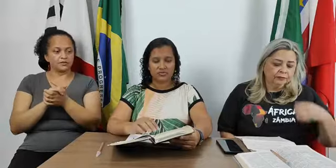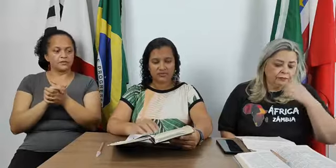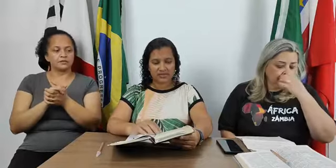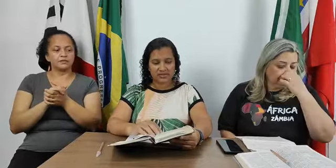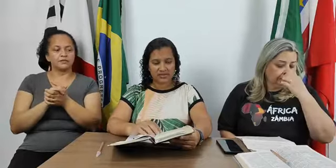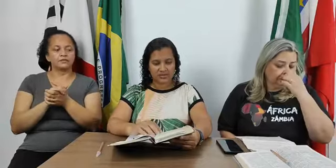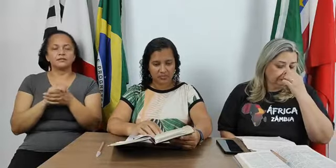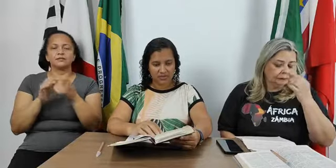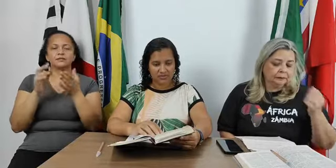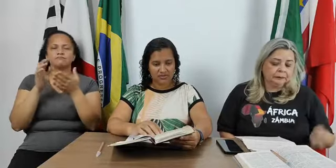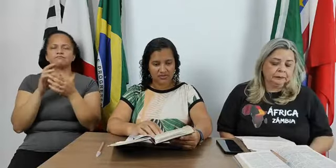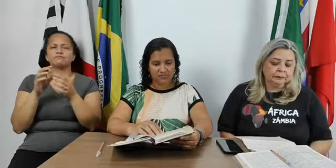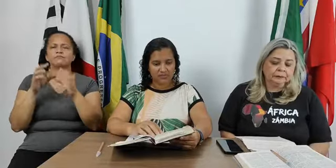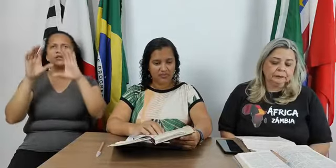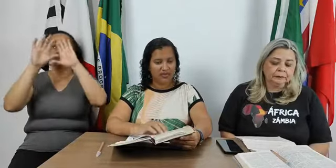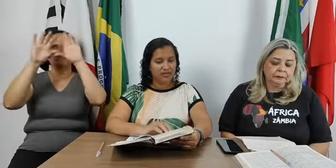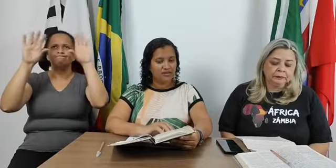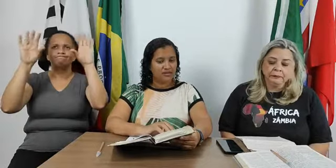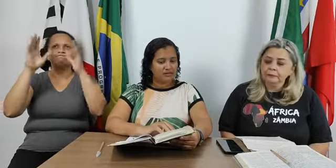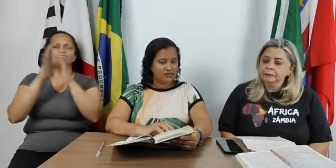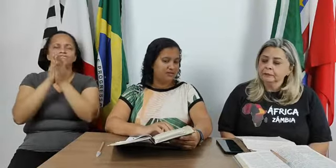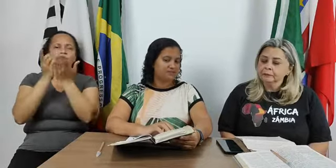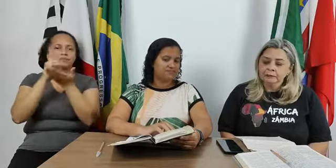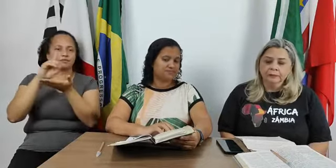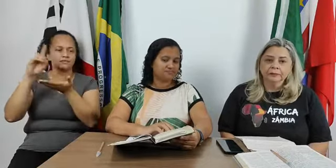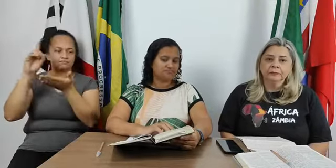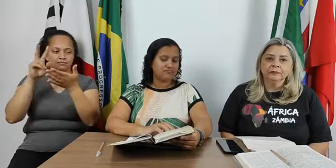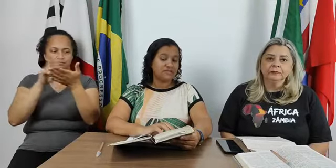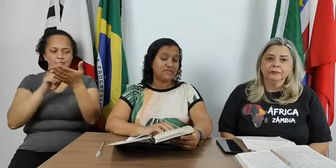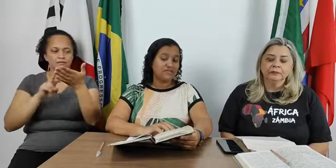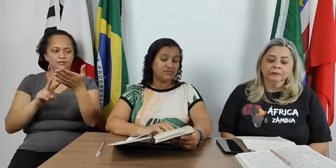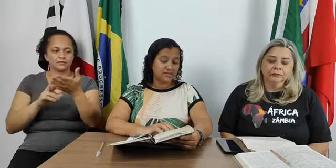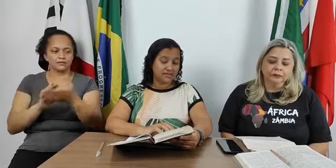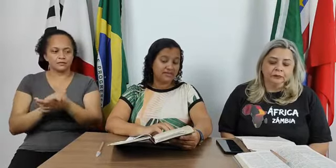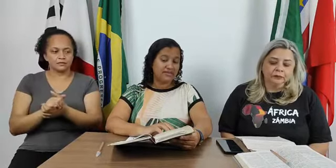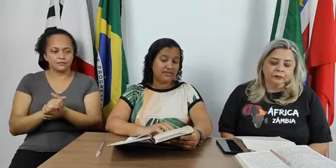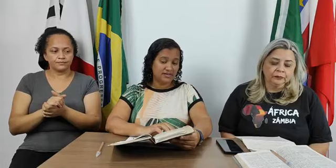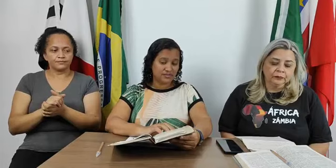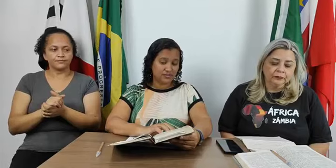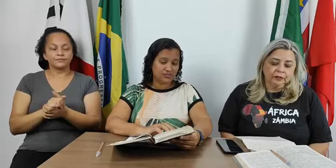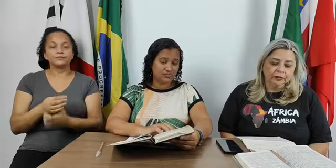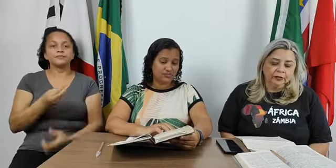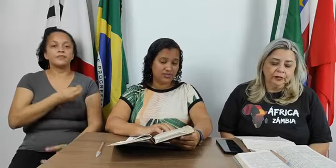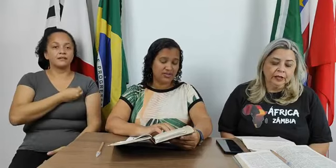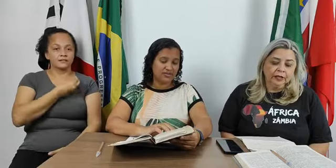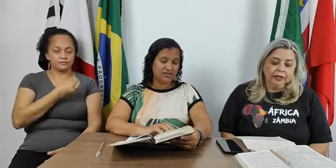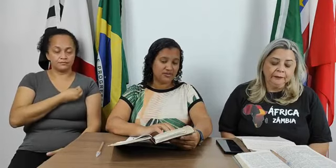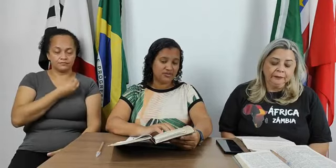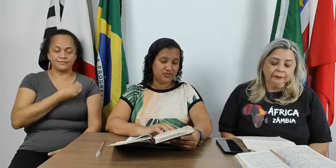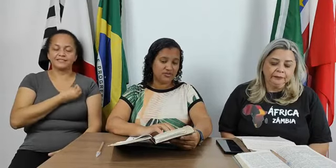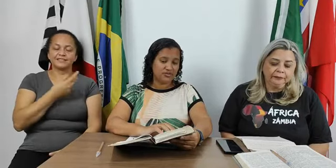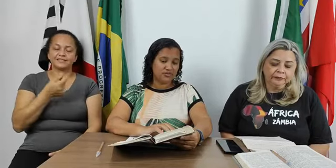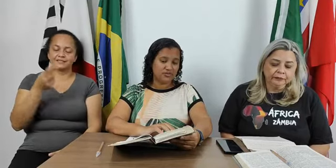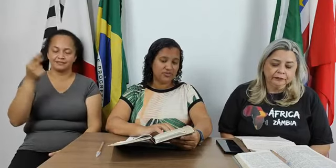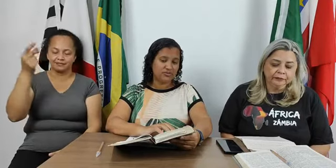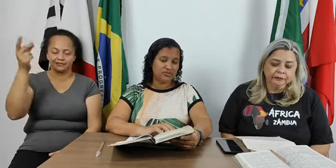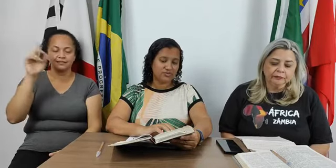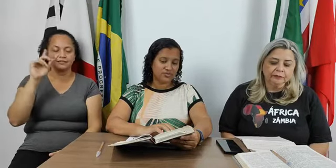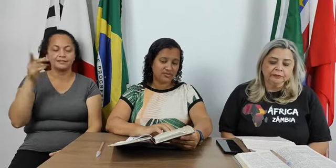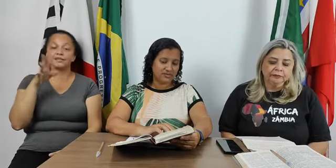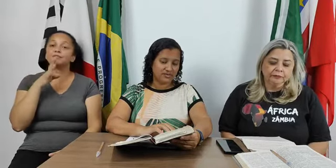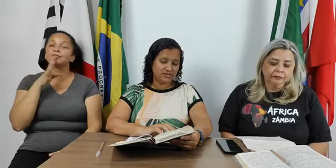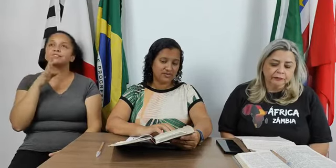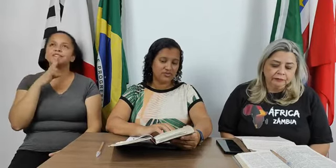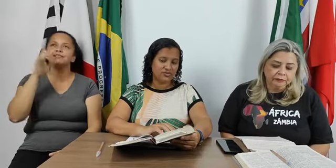lendo, a gente vai fazendo essas pausas. Cida, e a vida eterna é isto, conhecer a Ti, o único